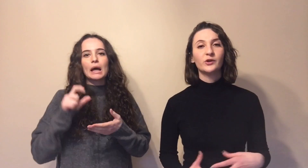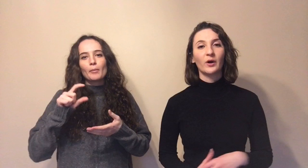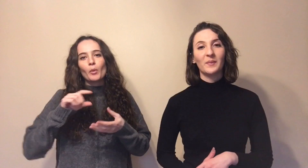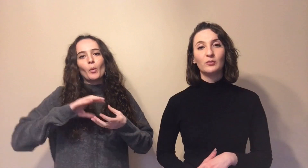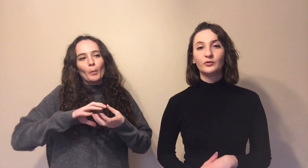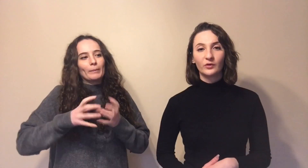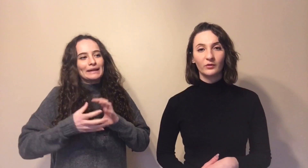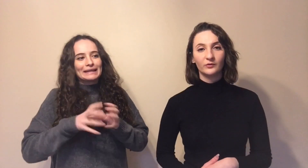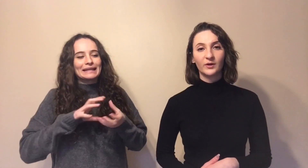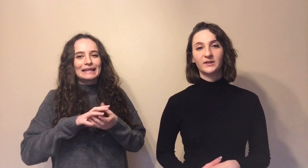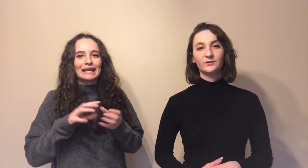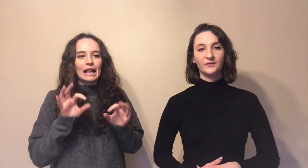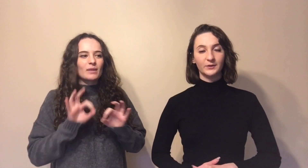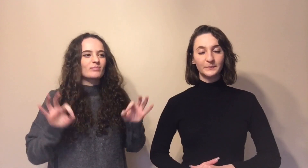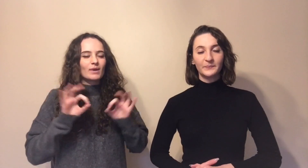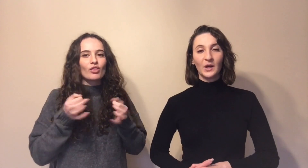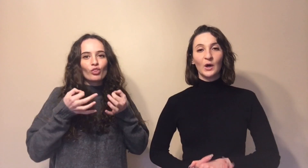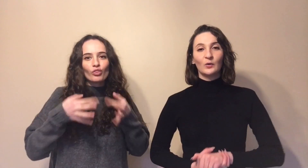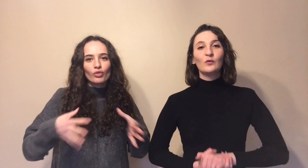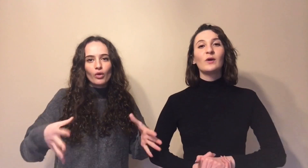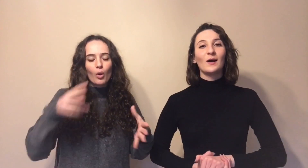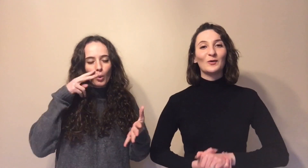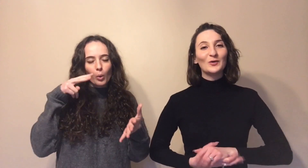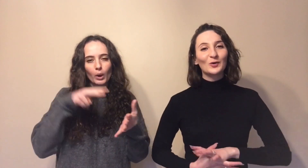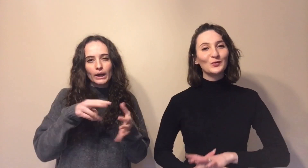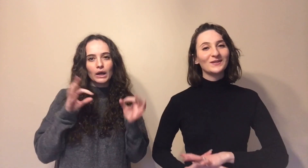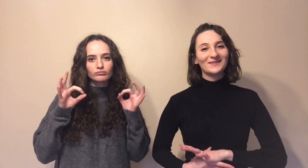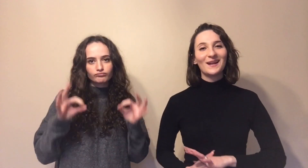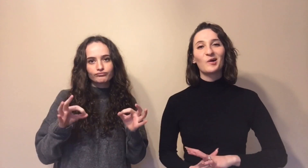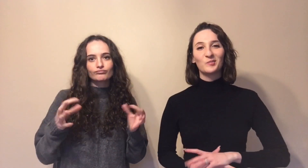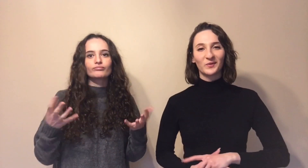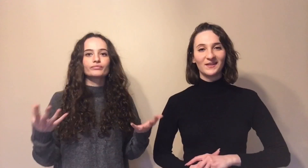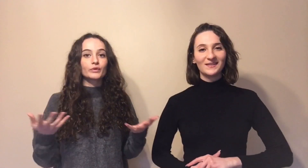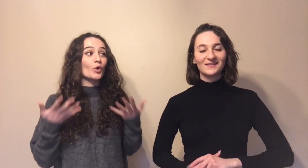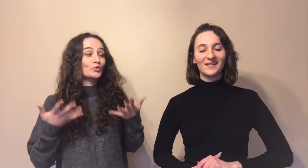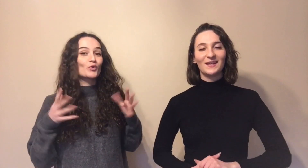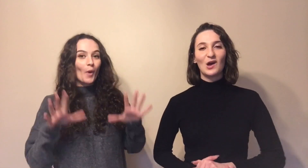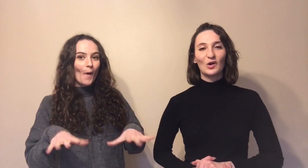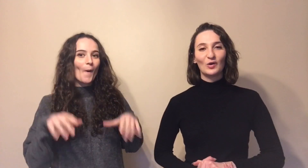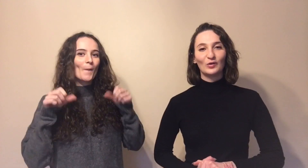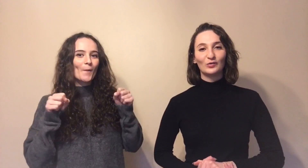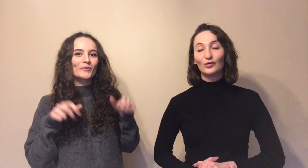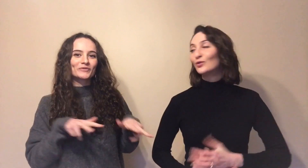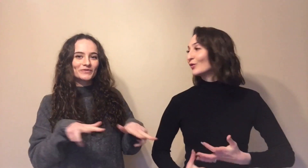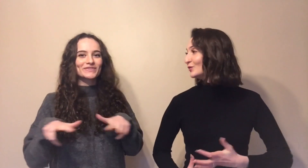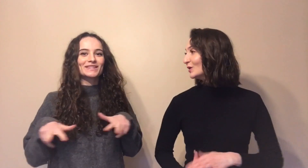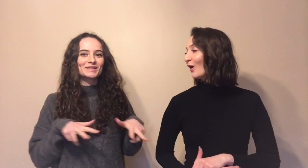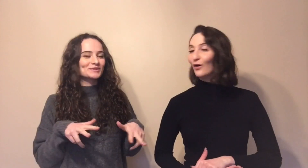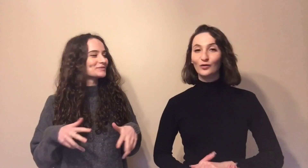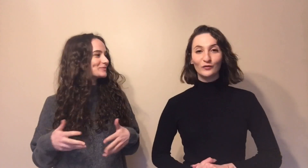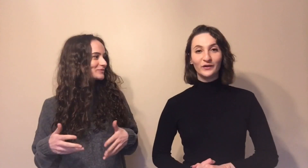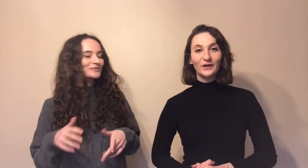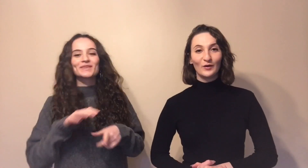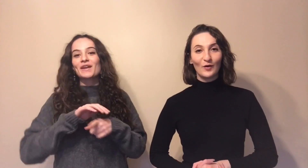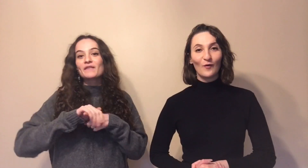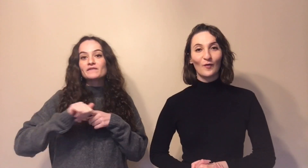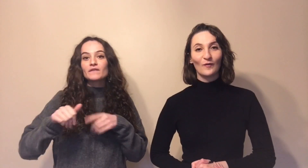n'auraient pas eu le temps de regarder nos vidéos. Donc voilà, aujourd'hui c'est la reprise et donc aujourd'hui nos vidéos on va faire